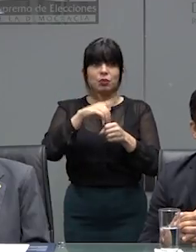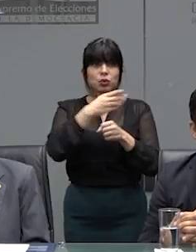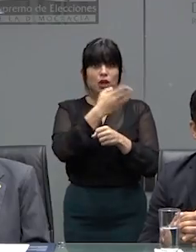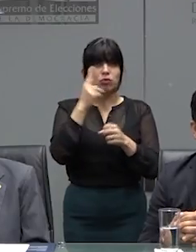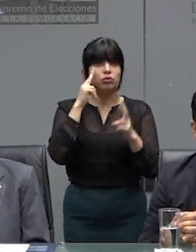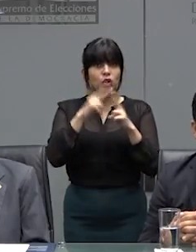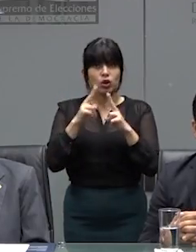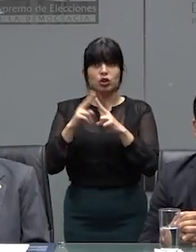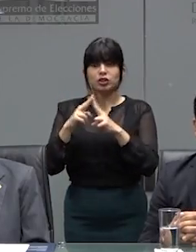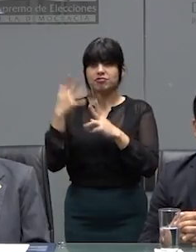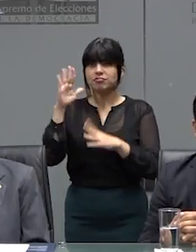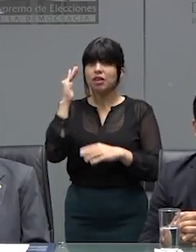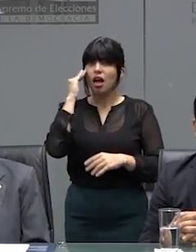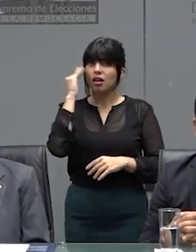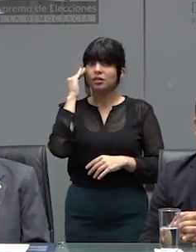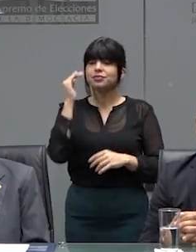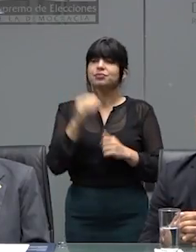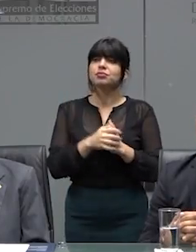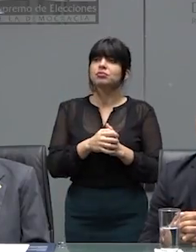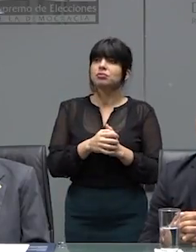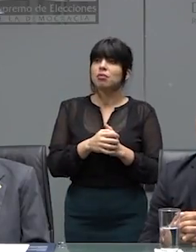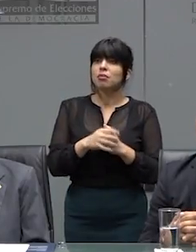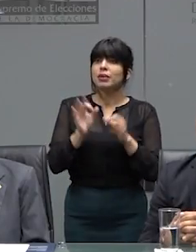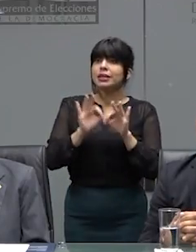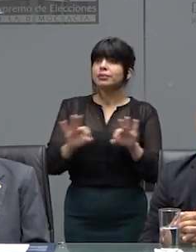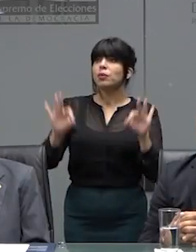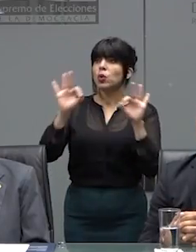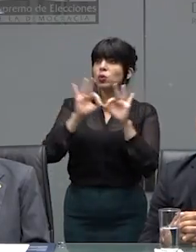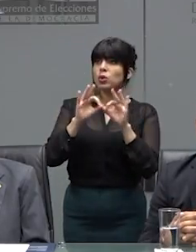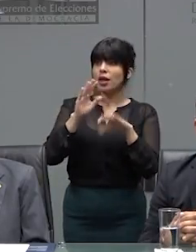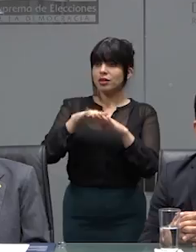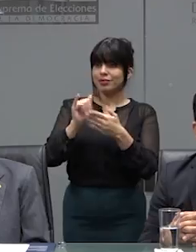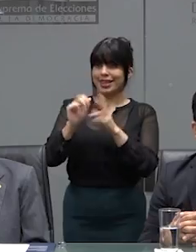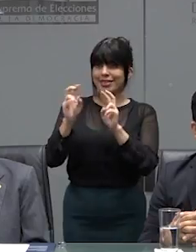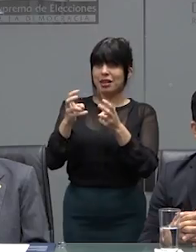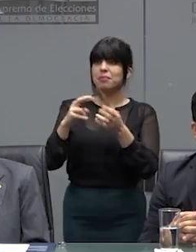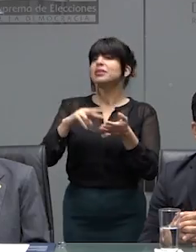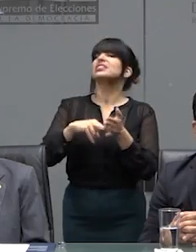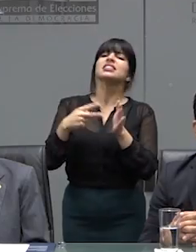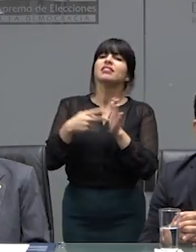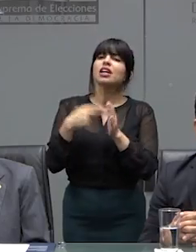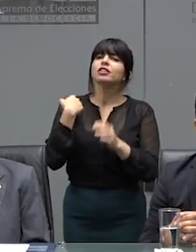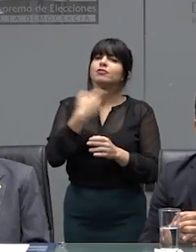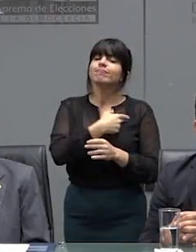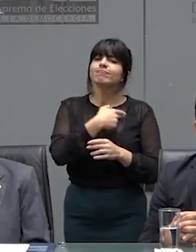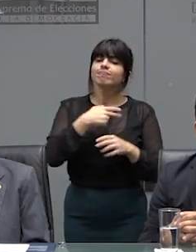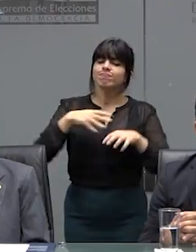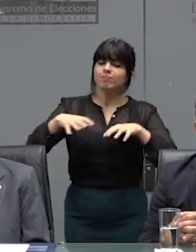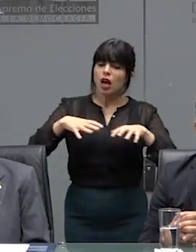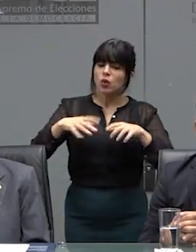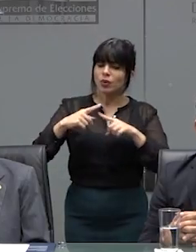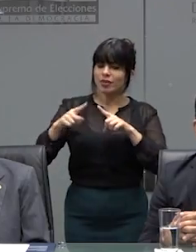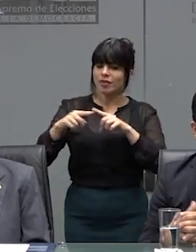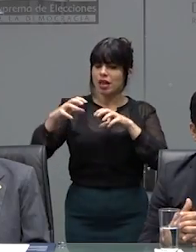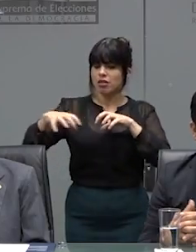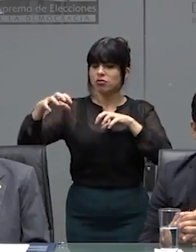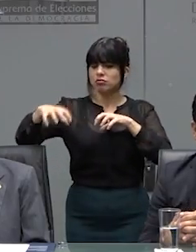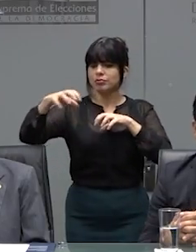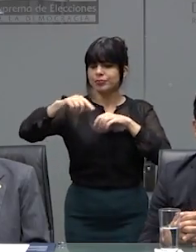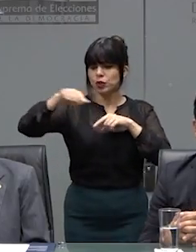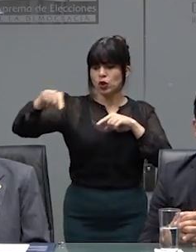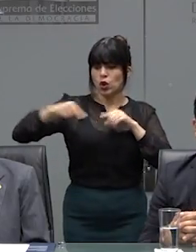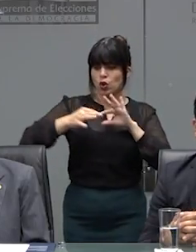diputadas y los señores diputados, que será importante en esta materia. Es decir, estaremos actuando en varios frentes y